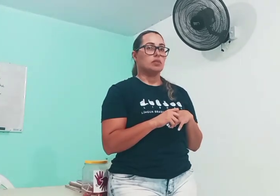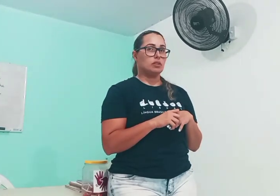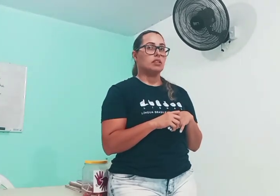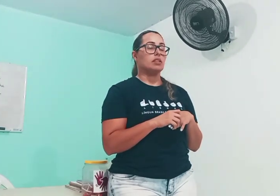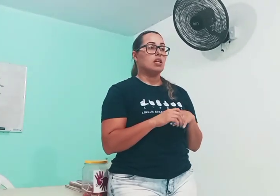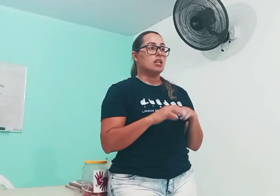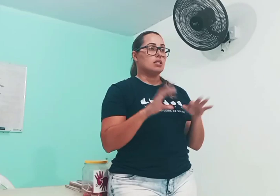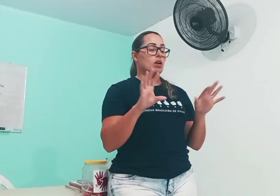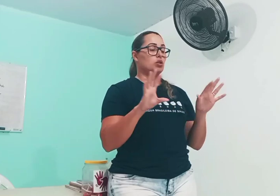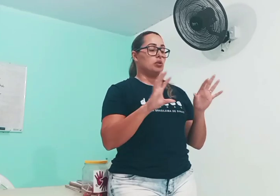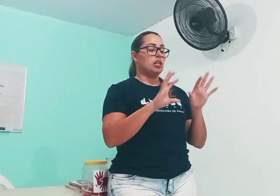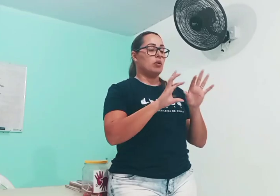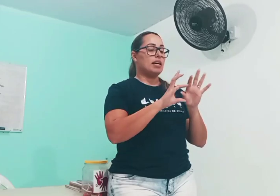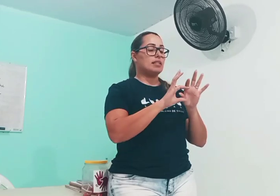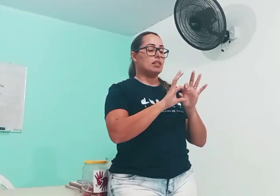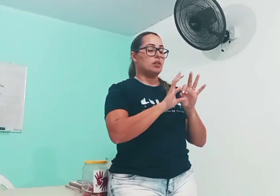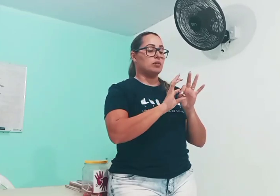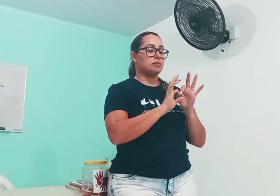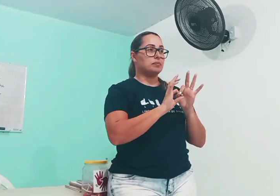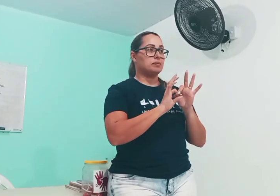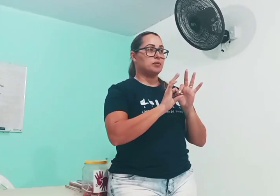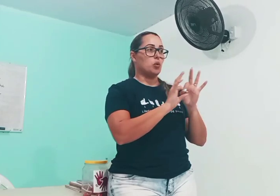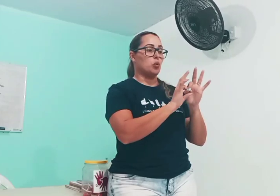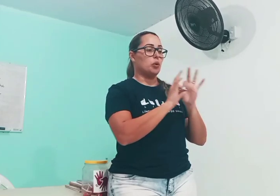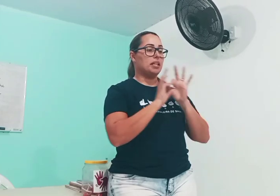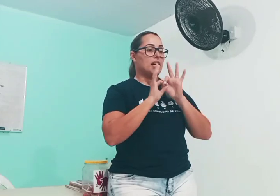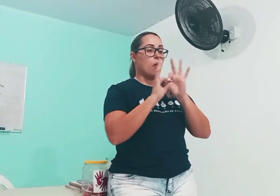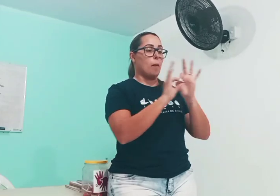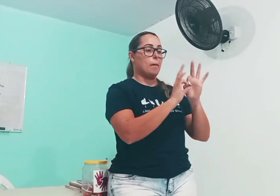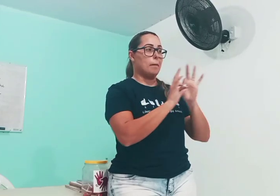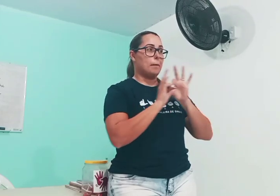Sim. O sinal de união é esse aqui, ó. União.